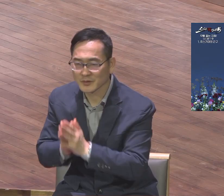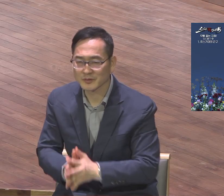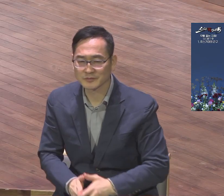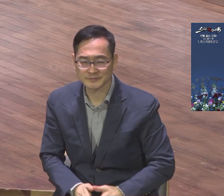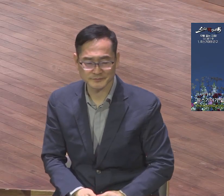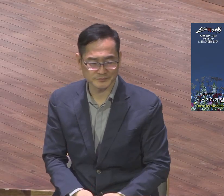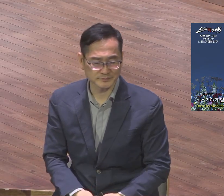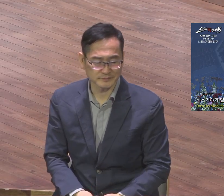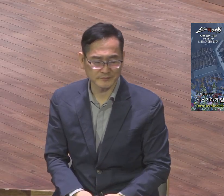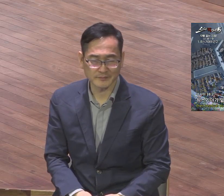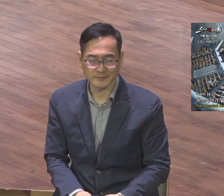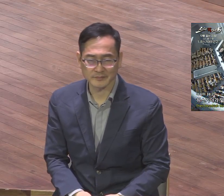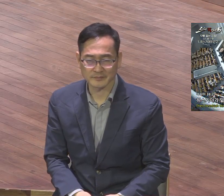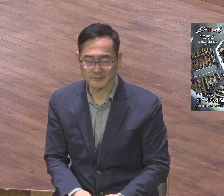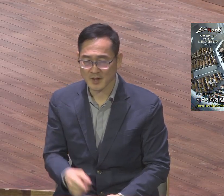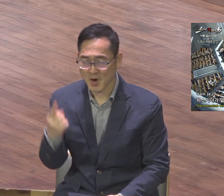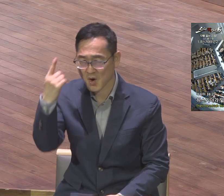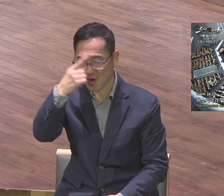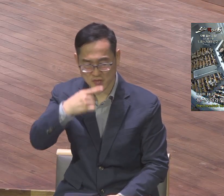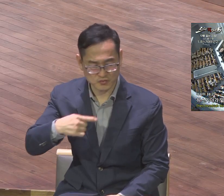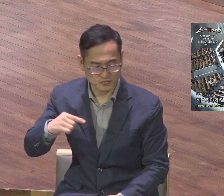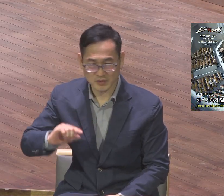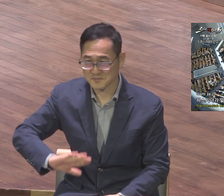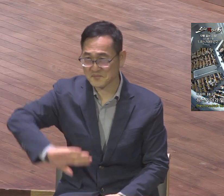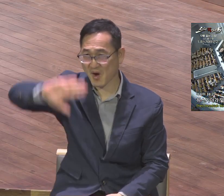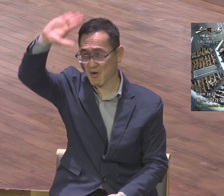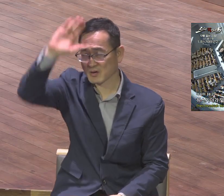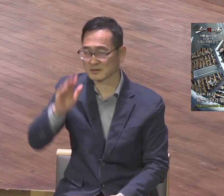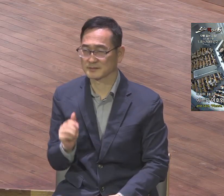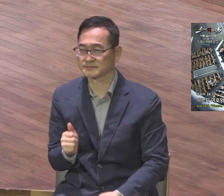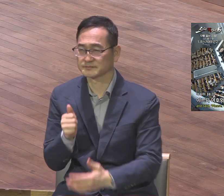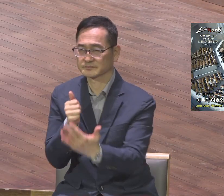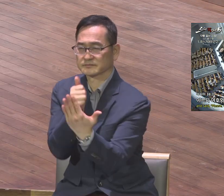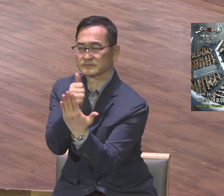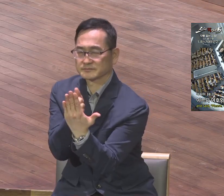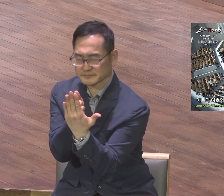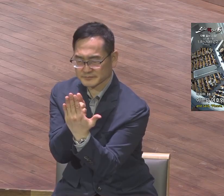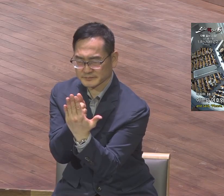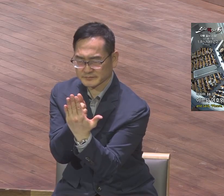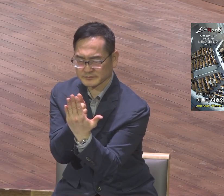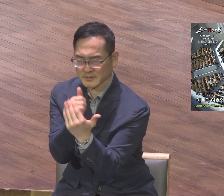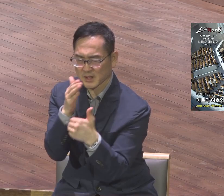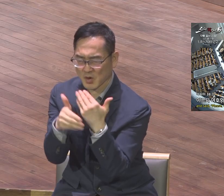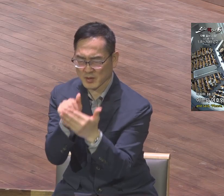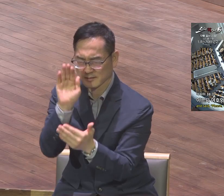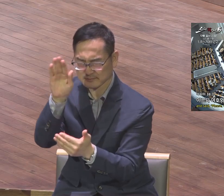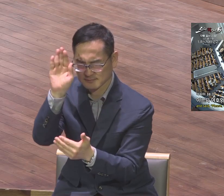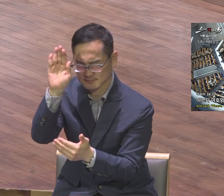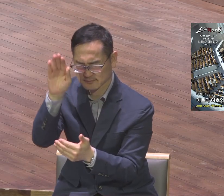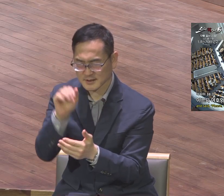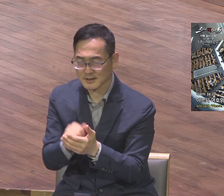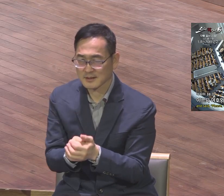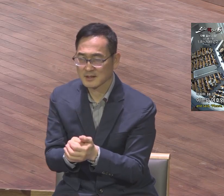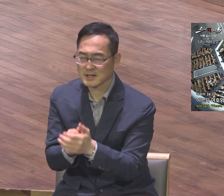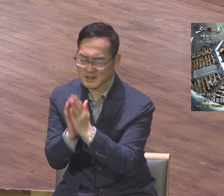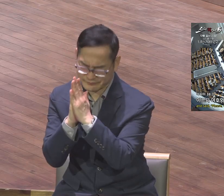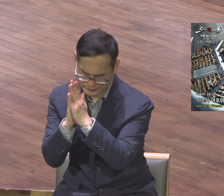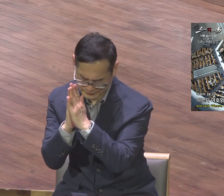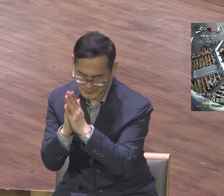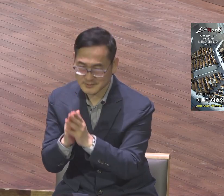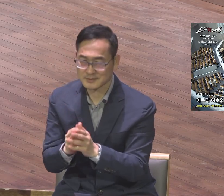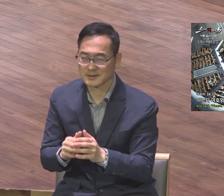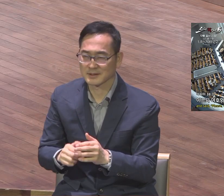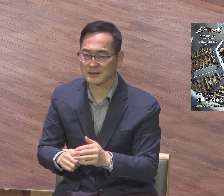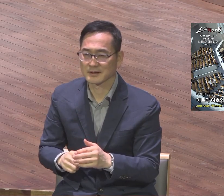2절입니다. 히스기야가 얼굴을 벽으로 향하고 여호와께 간구하여 이르되 여호와여 구하오니 내가 주 앞에서 진실과